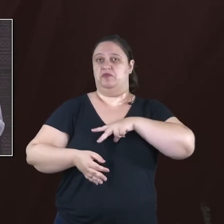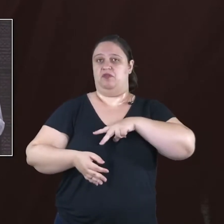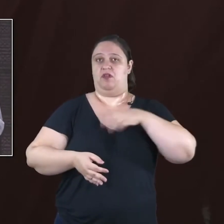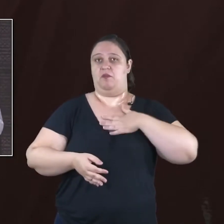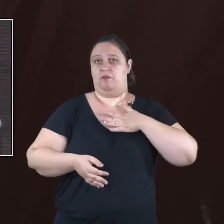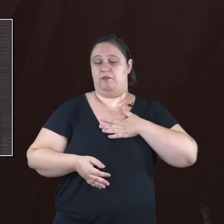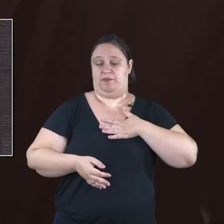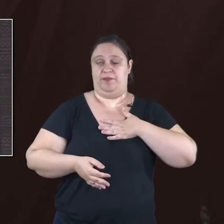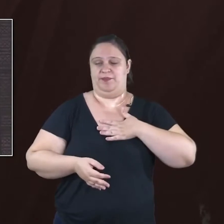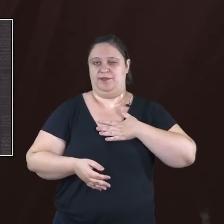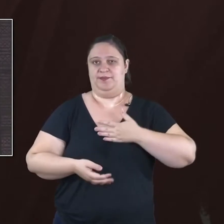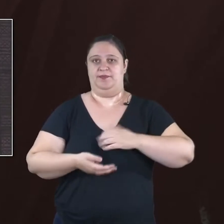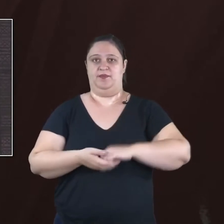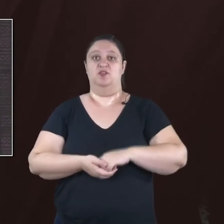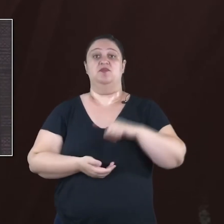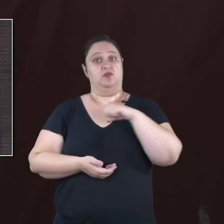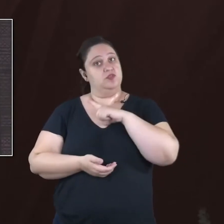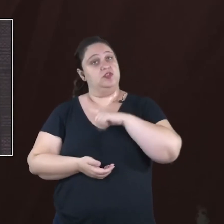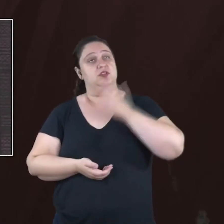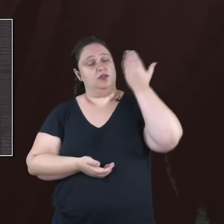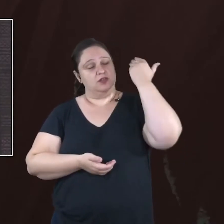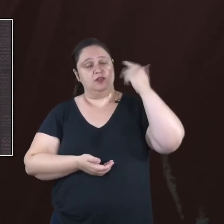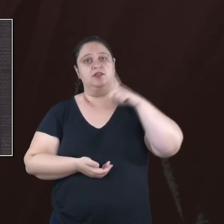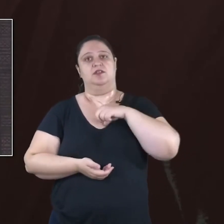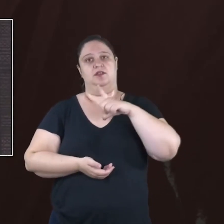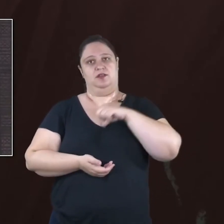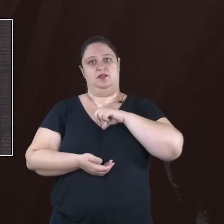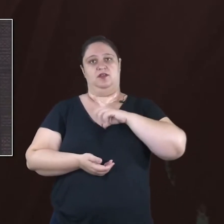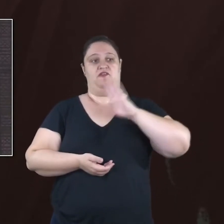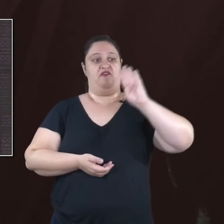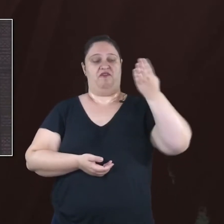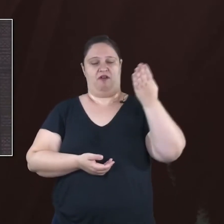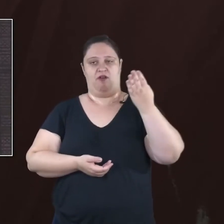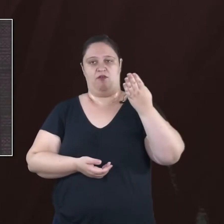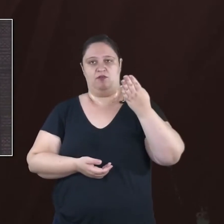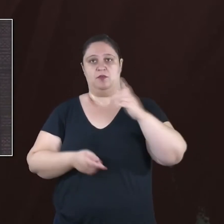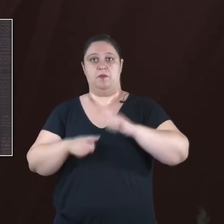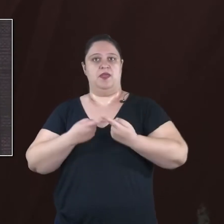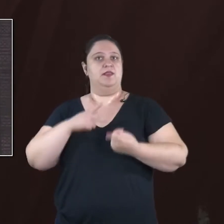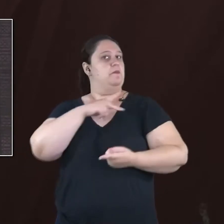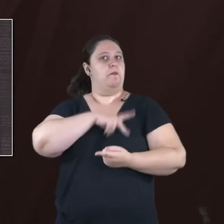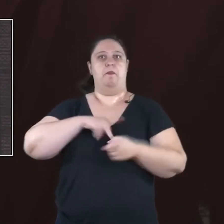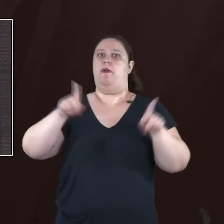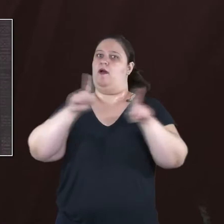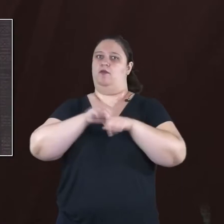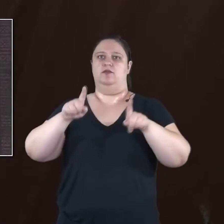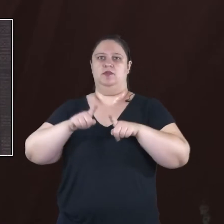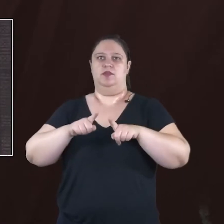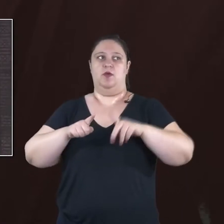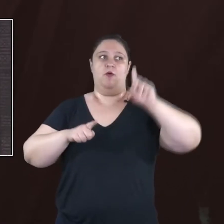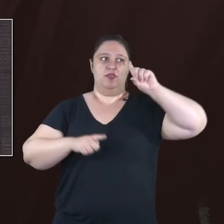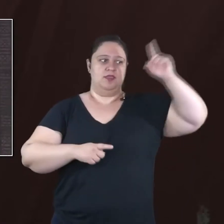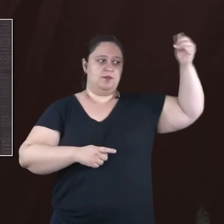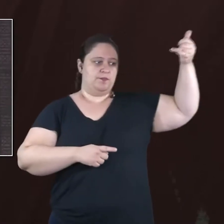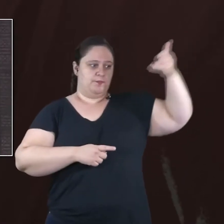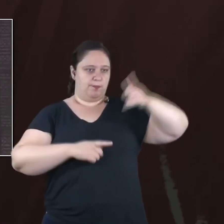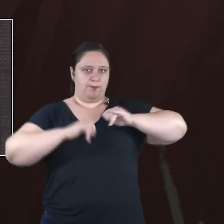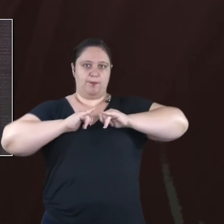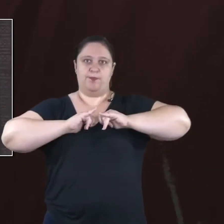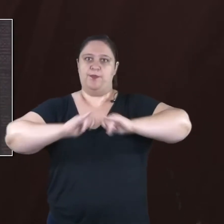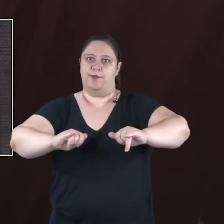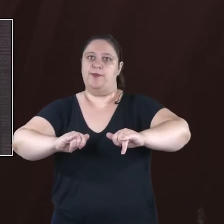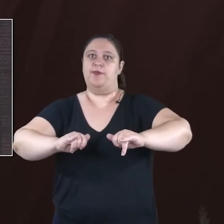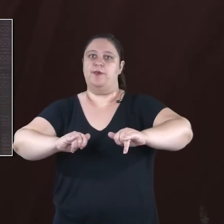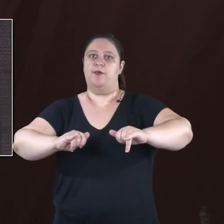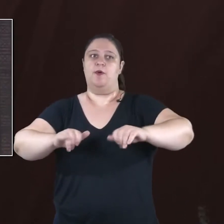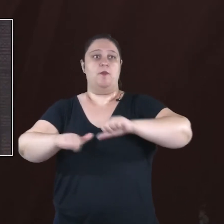desses falsos mestres. A palavra que Paulo pregava era a própria verdade, a realidade de todas